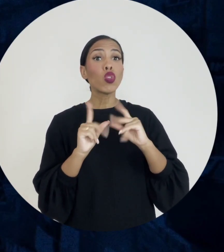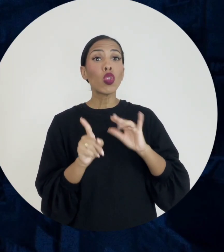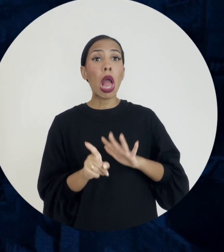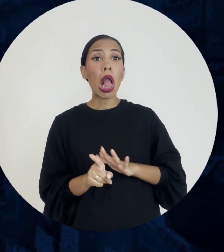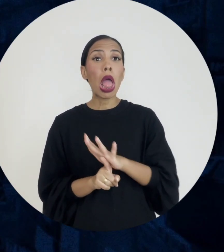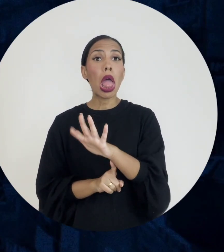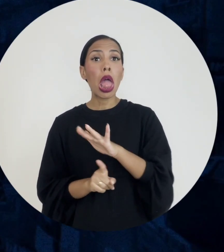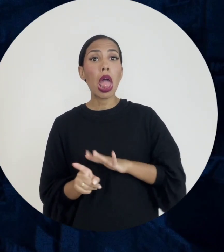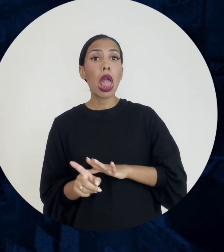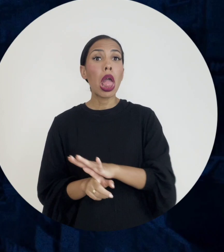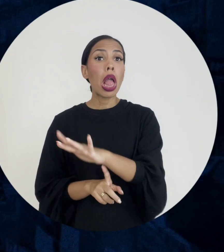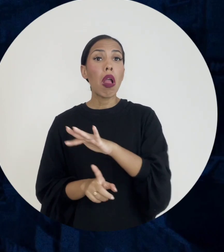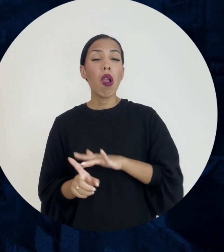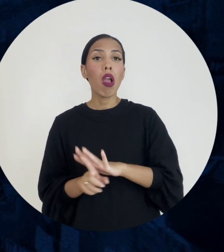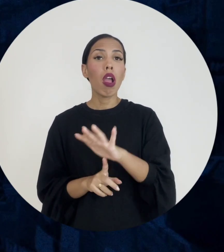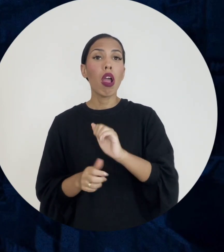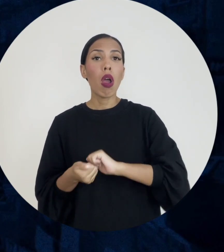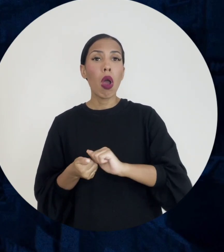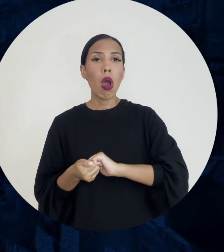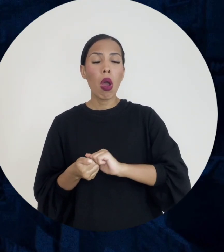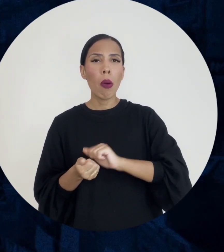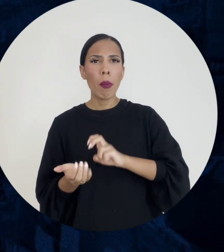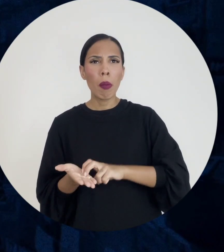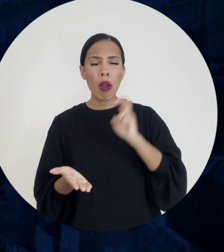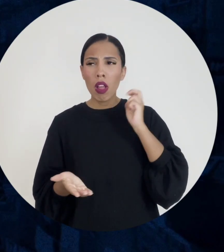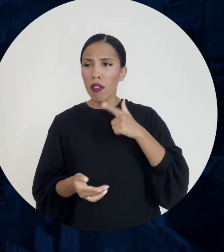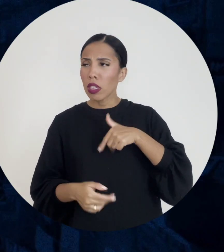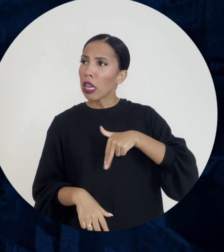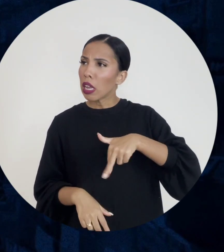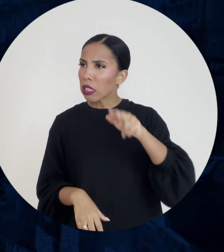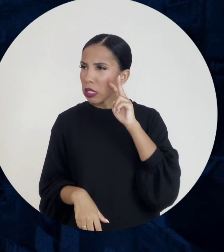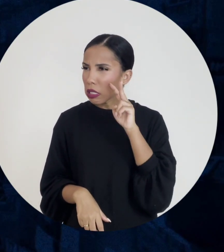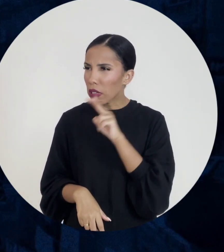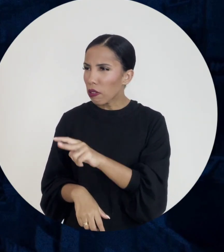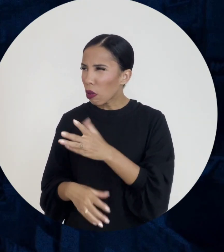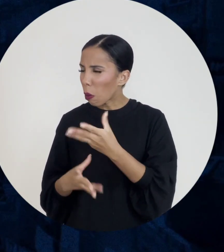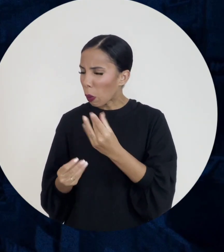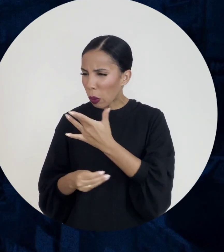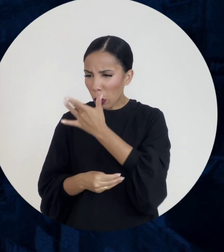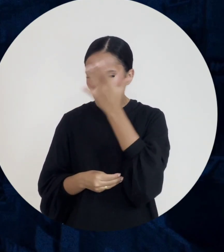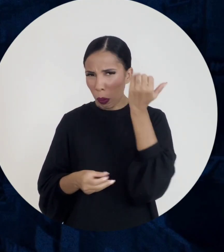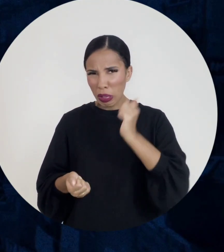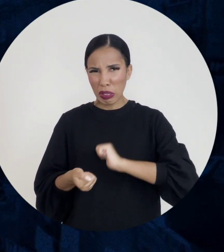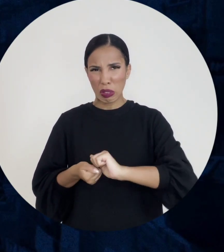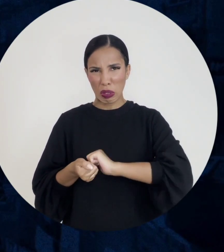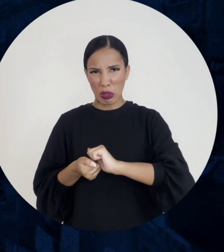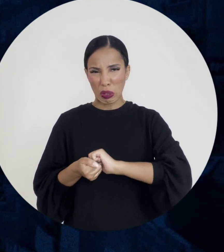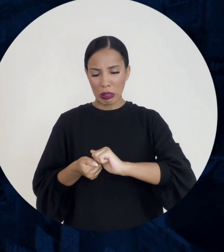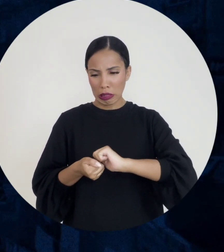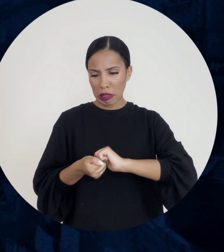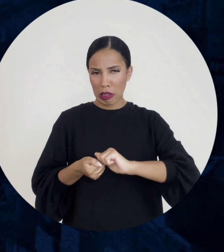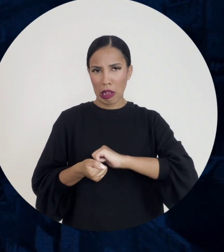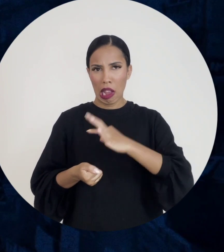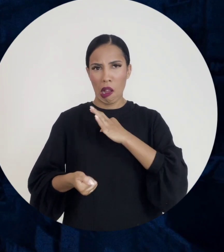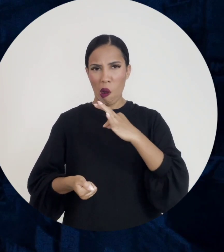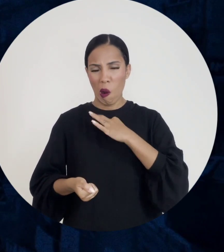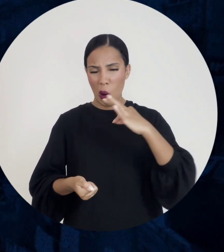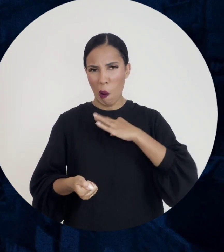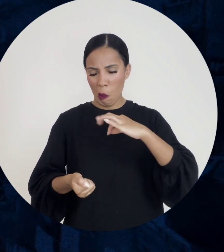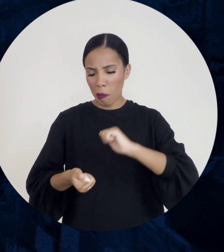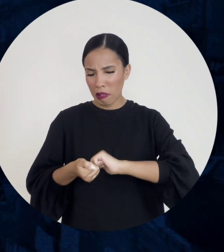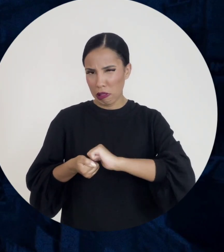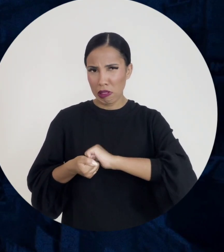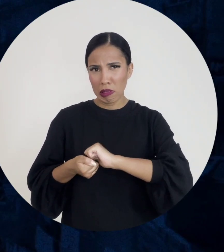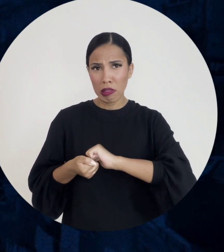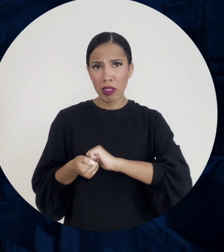com aquela bateção, aquelas roupas. Nossa, então eu lembro muito disso quando eu passo por ali, né?